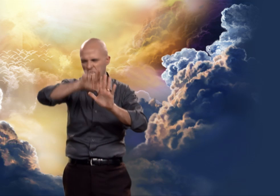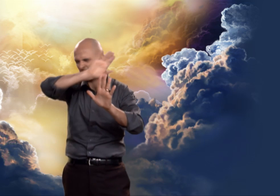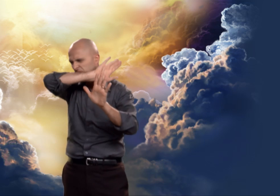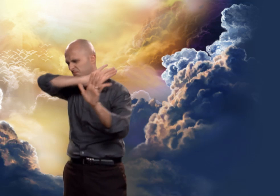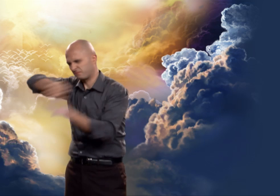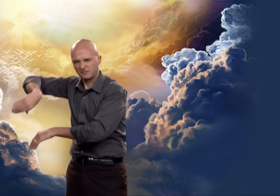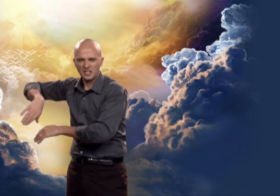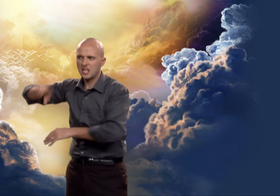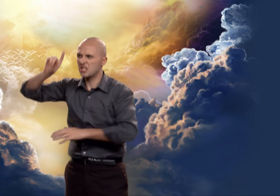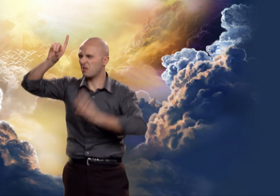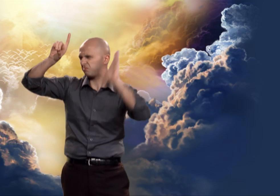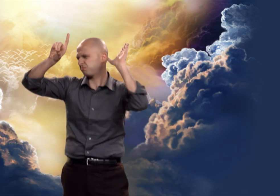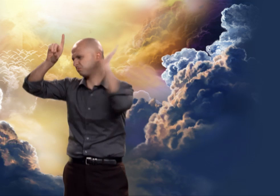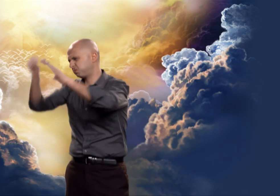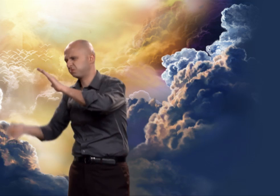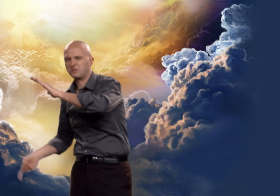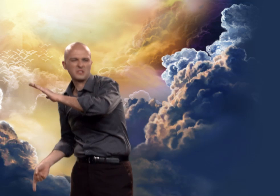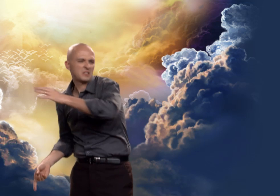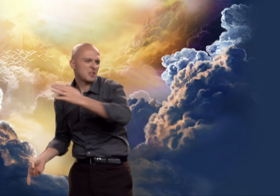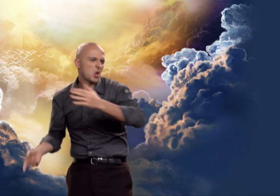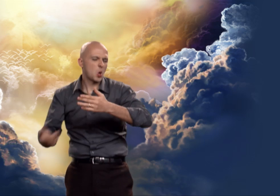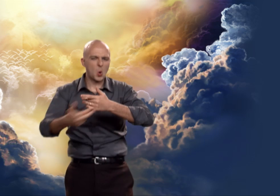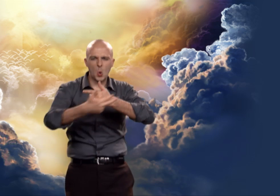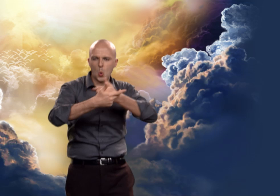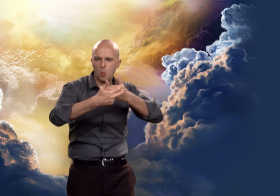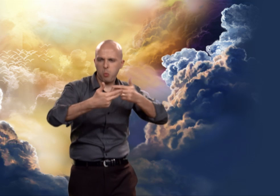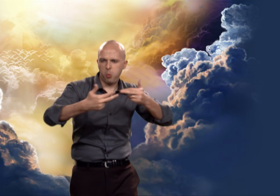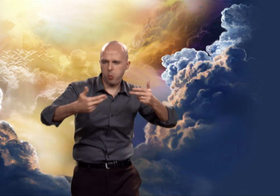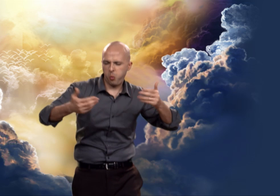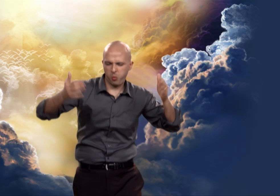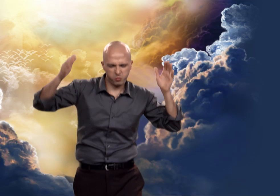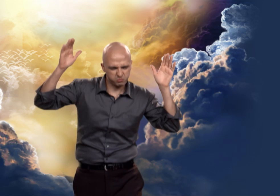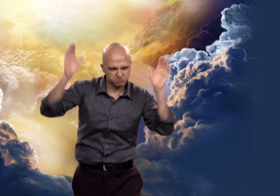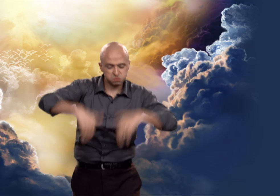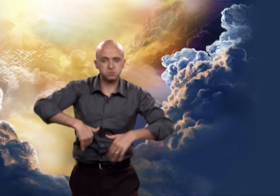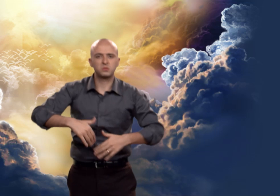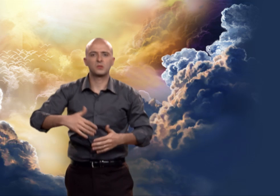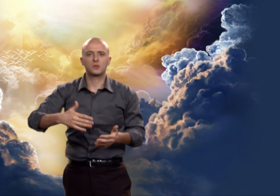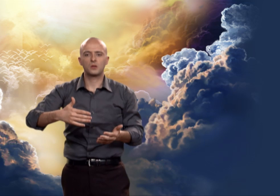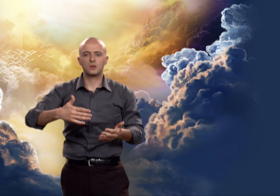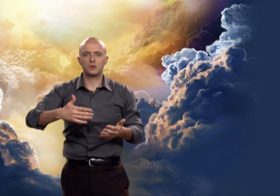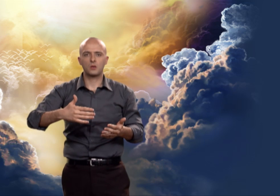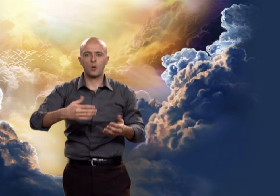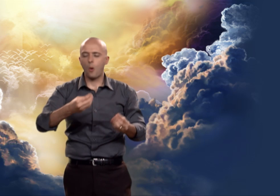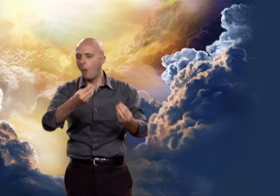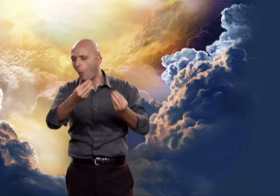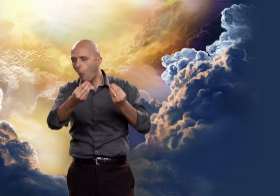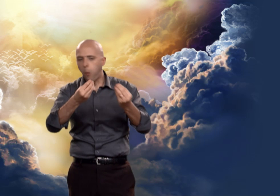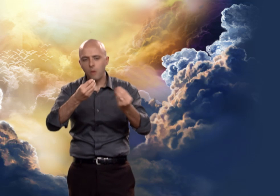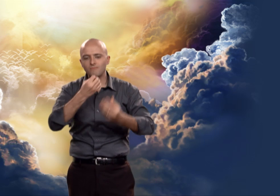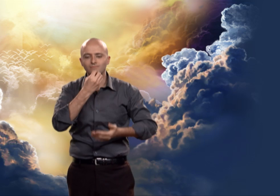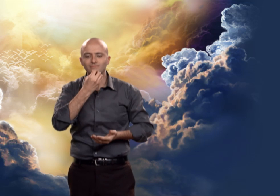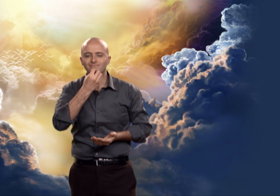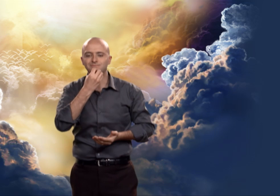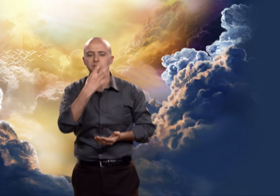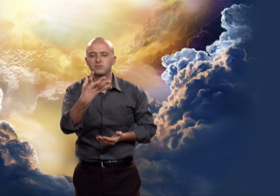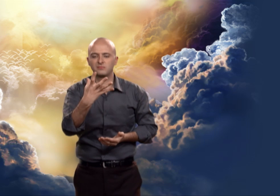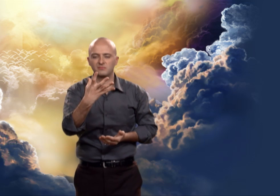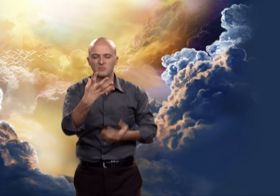das ciladas de Satanás. Precisamos orar continuamente. Não nos deixes cair em tentação.